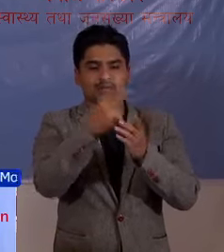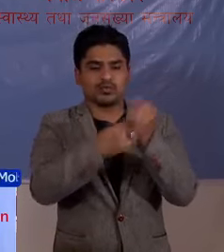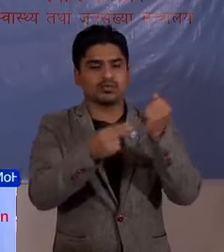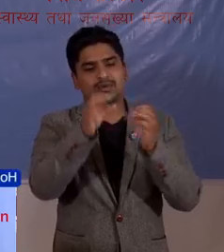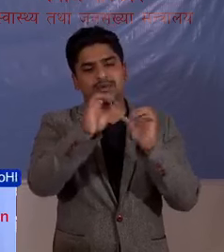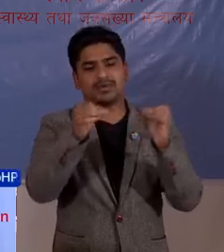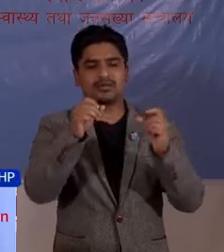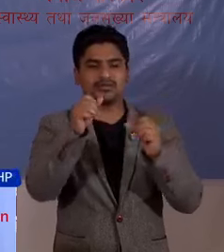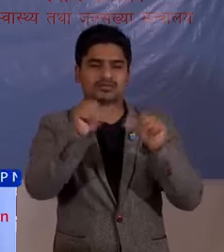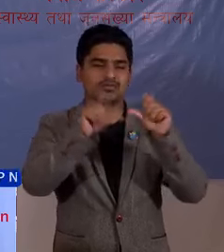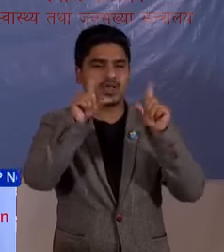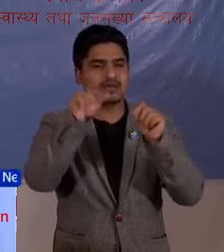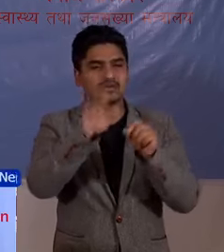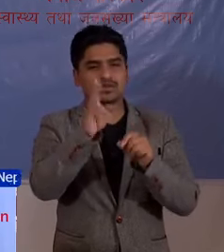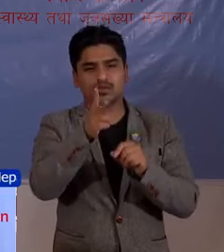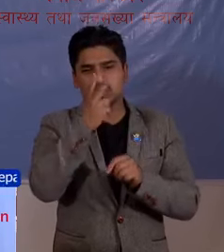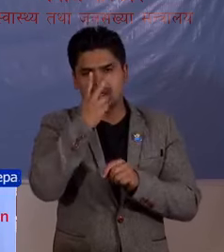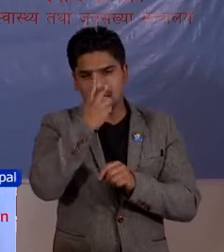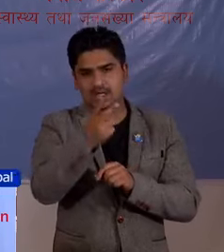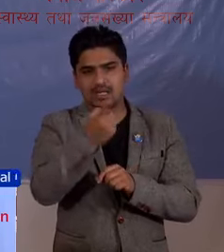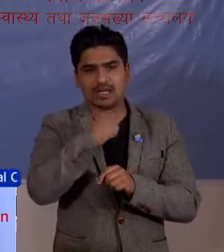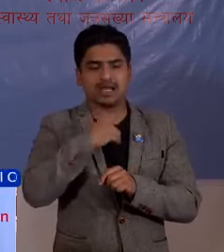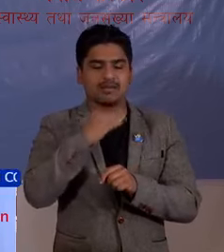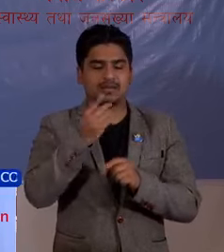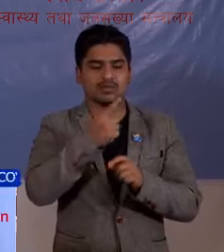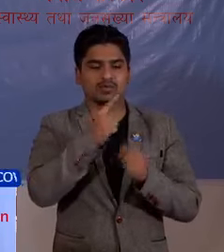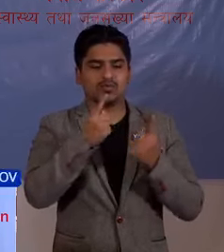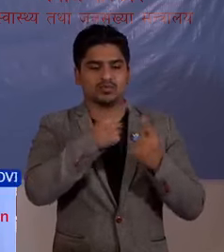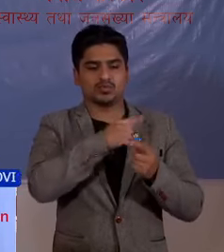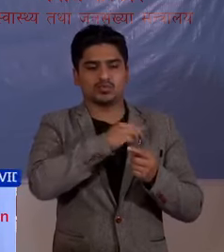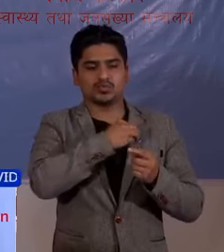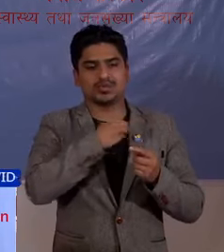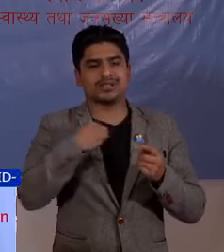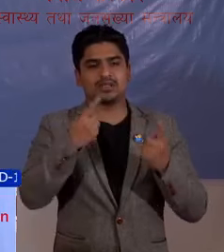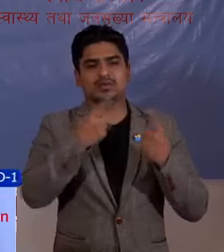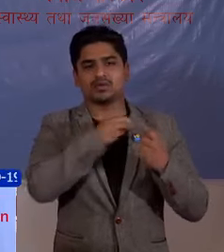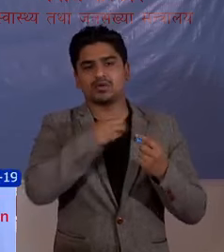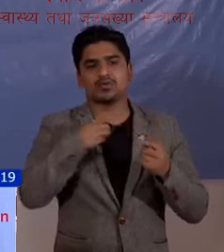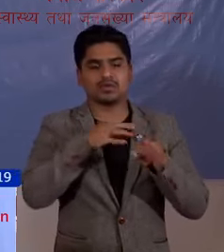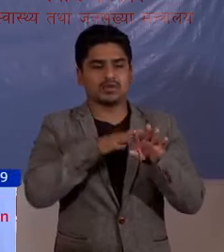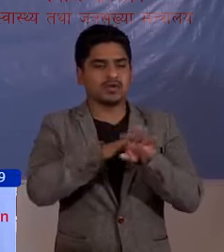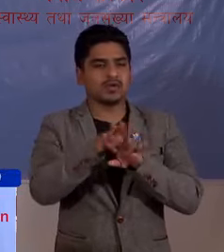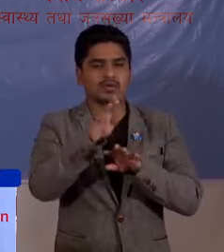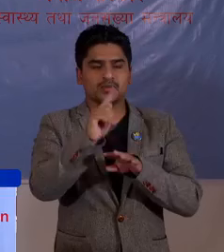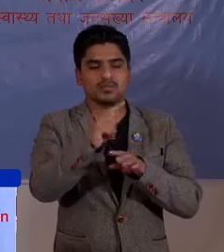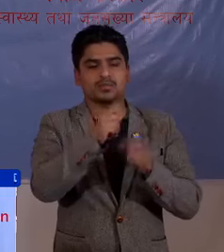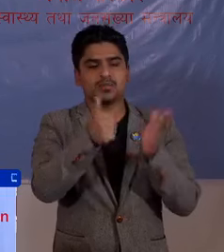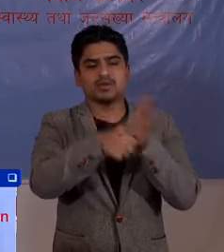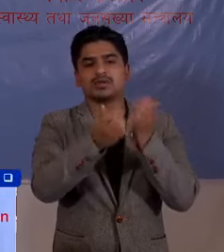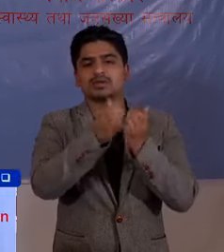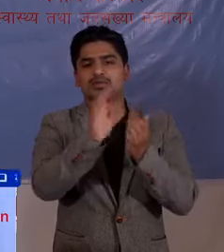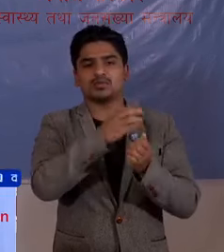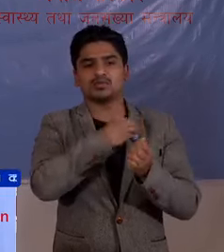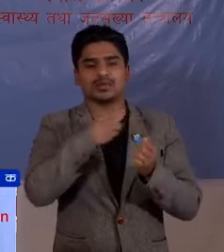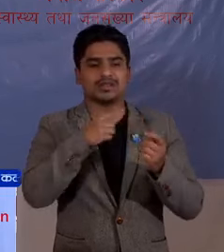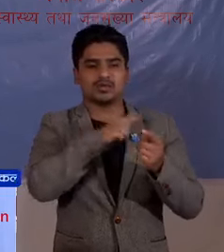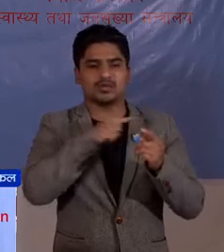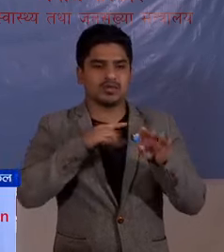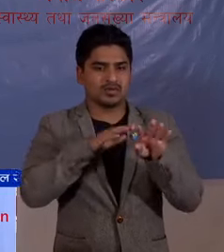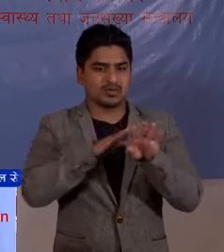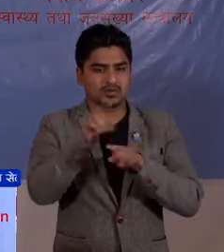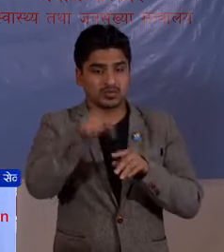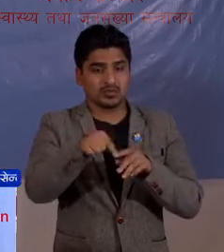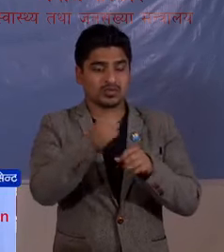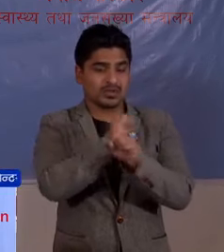जुन आवश्यकता छ त्यो हेरेर हामी हाम्रो स्वास्थ्यकर्मीहरूको परीक्षण चाहिँ गर्नेछौँ। त्यस्तै स्वास्थ्यकर्मीहरूलाई यस्तो